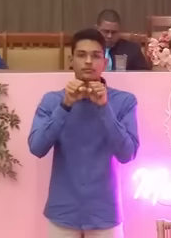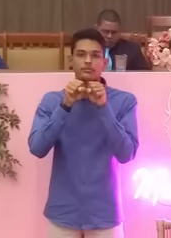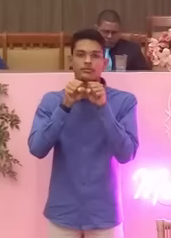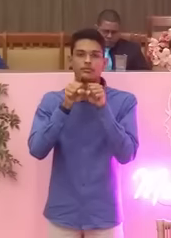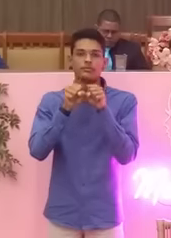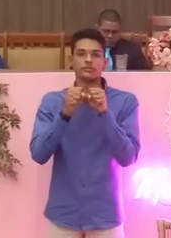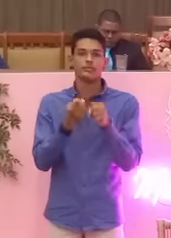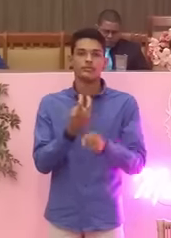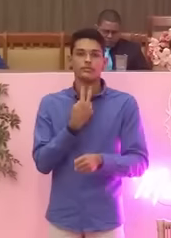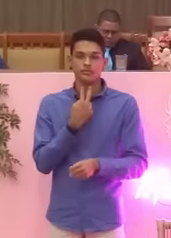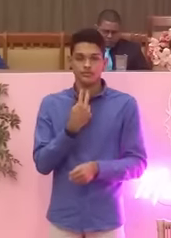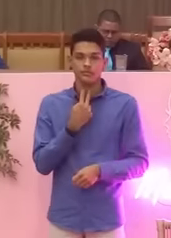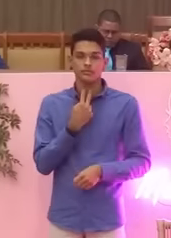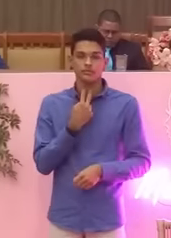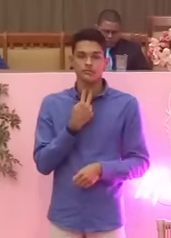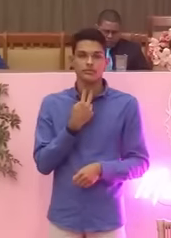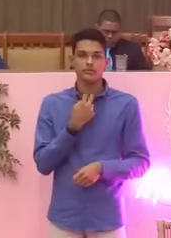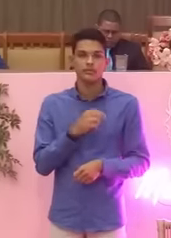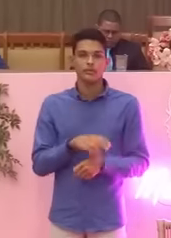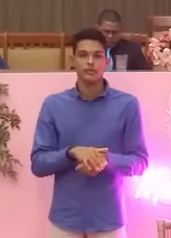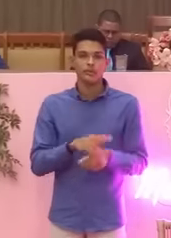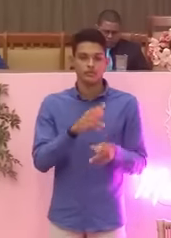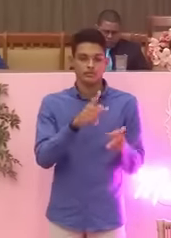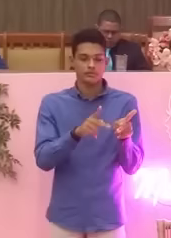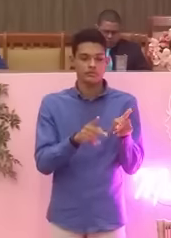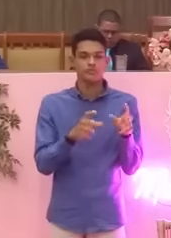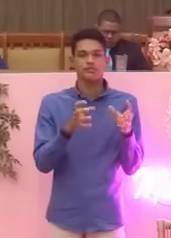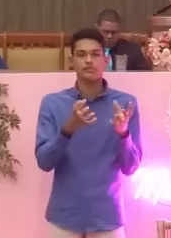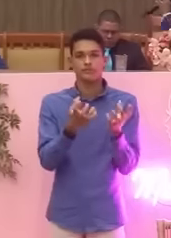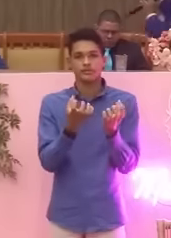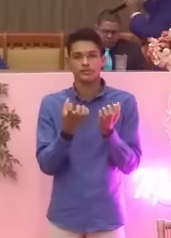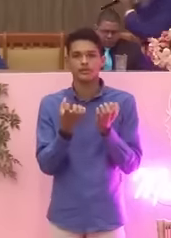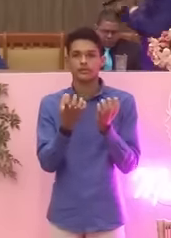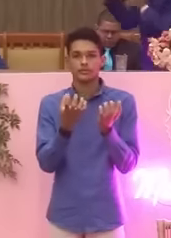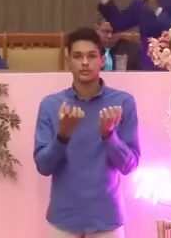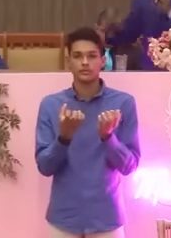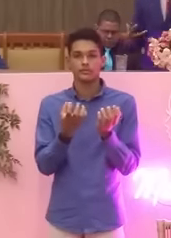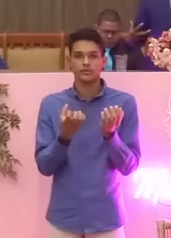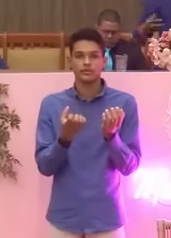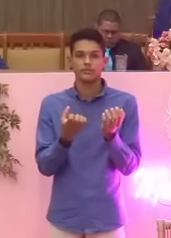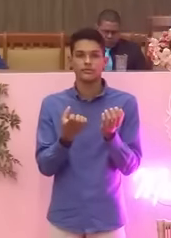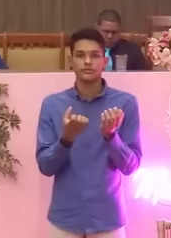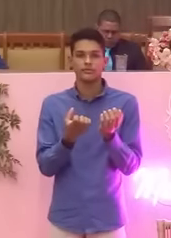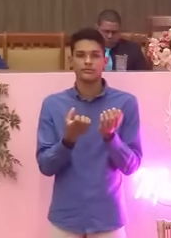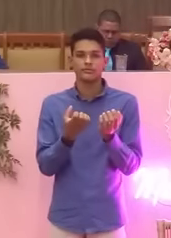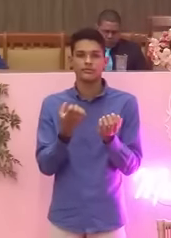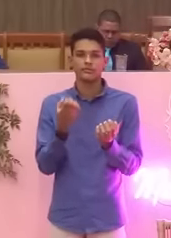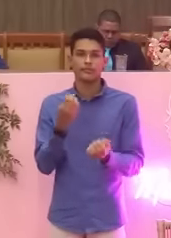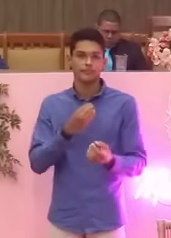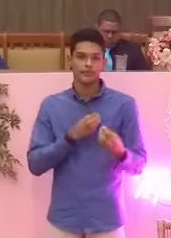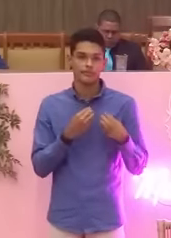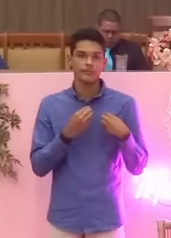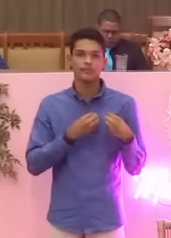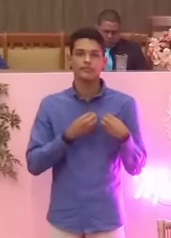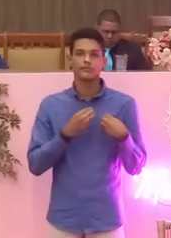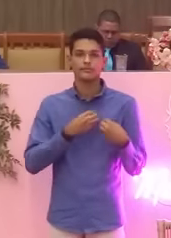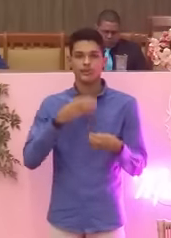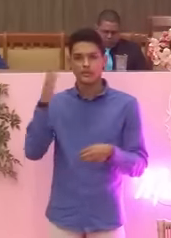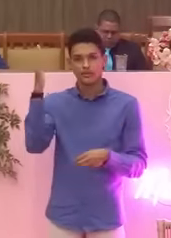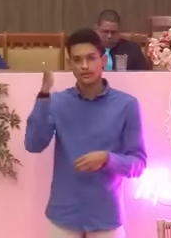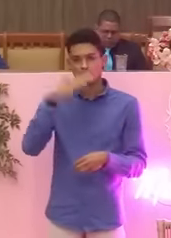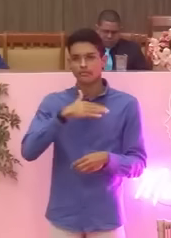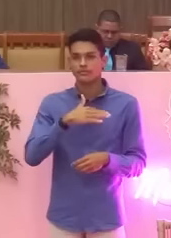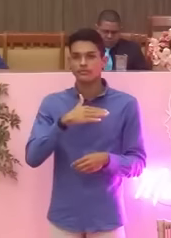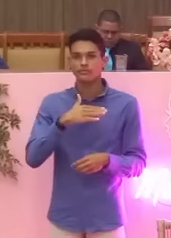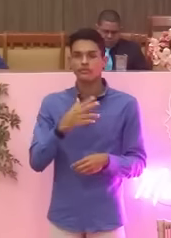eles queriam que esse povo de Deus fosse para a desgraça nem para o teu pior inimigo